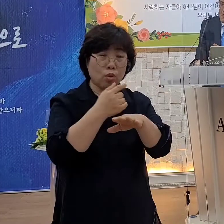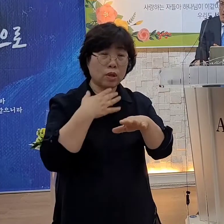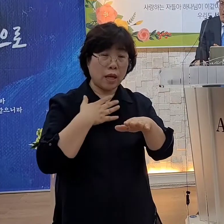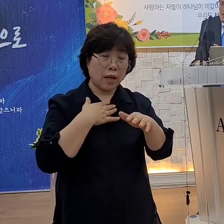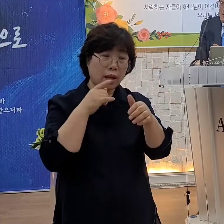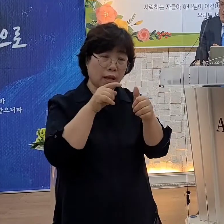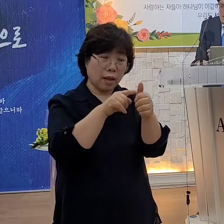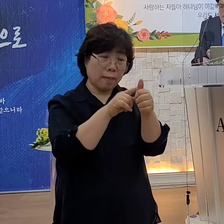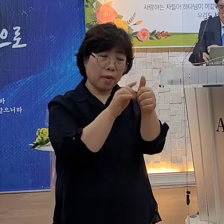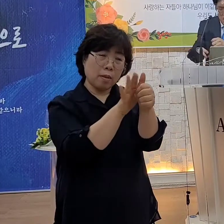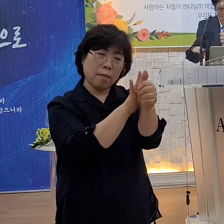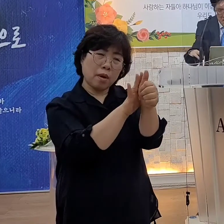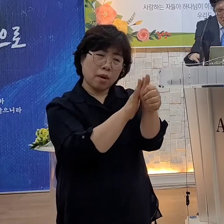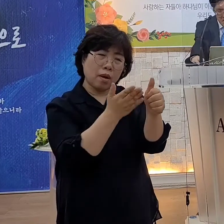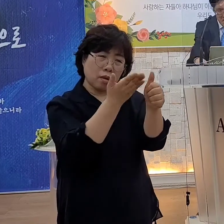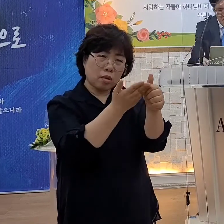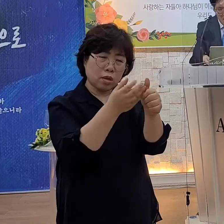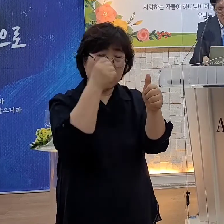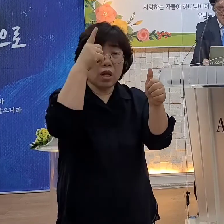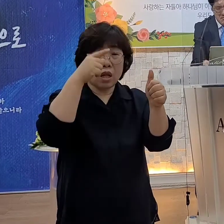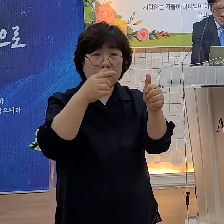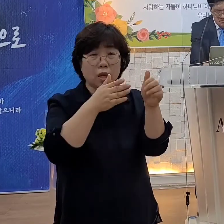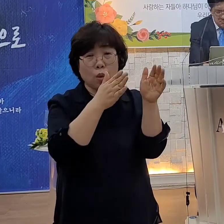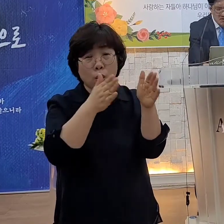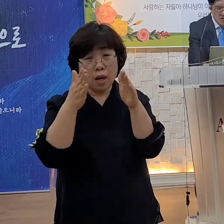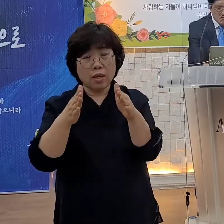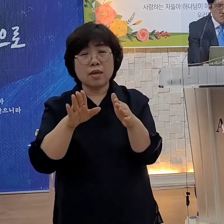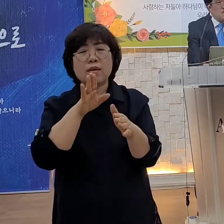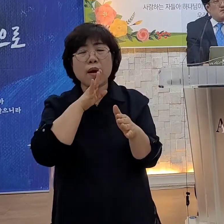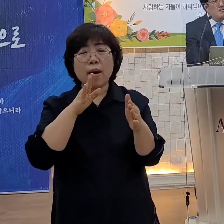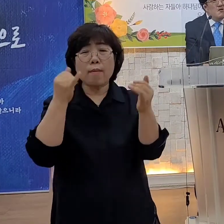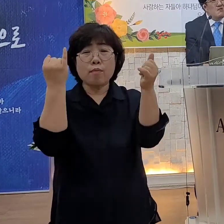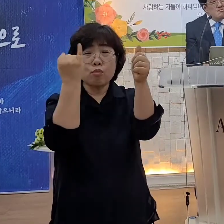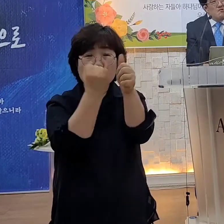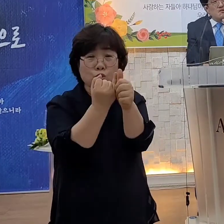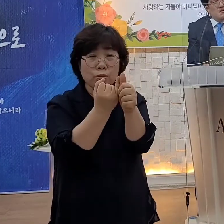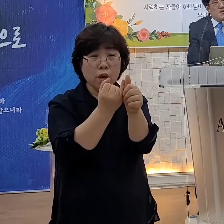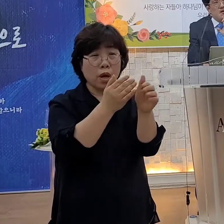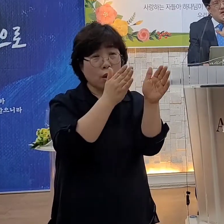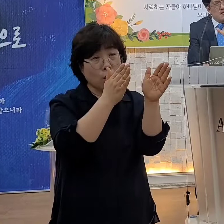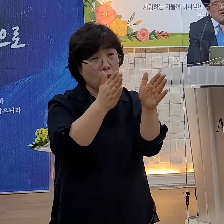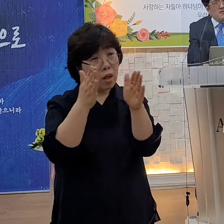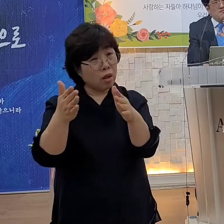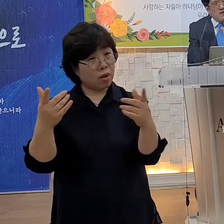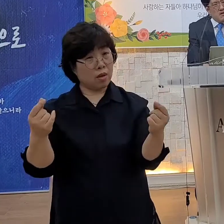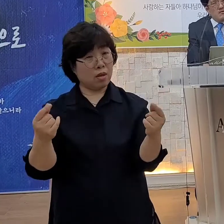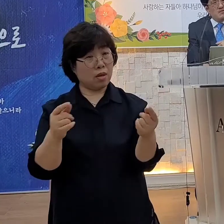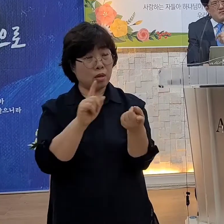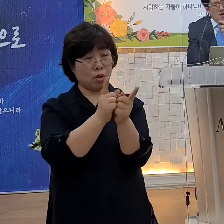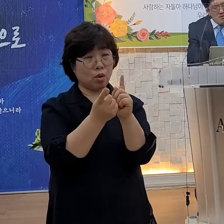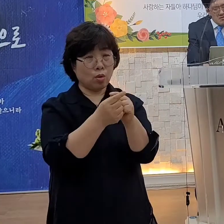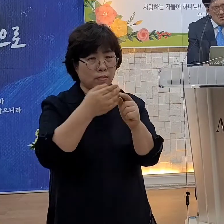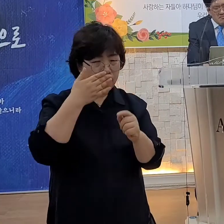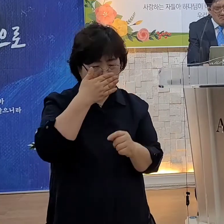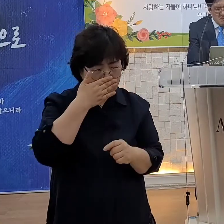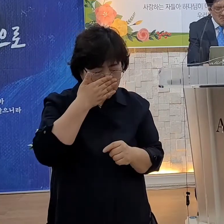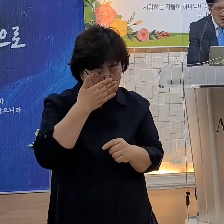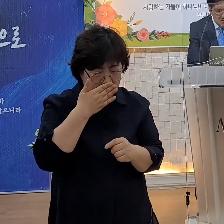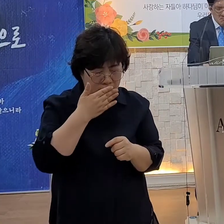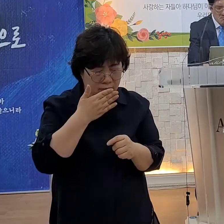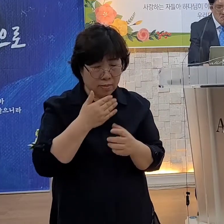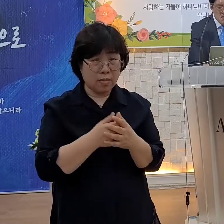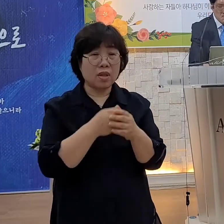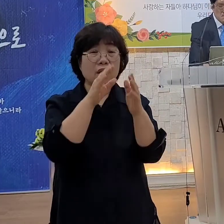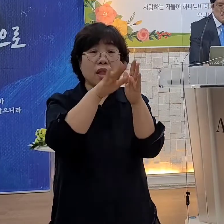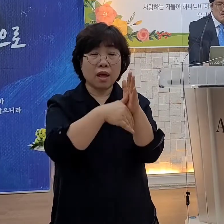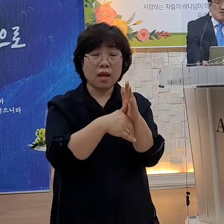되는구나. 이걸 깨닫게 되는 게 진짜 부부가 되는 거죠. 그래서 서로 이렇게 깎이고 깎이면서 다듬어지다 보면